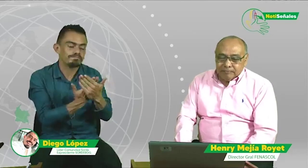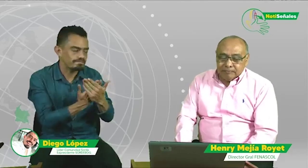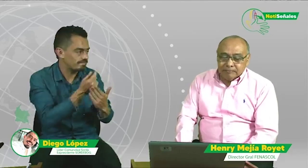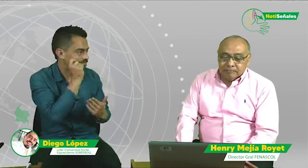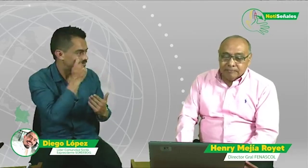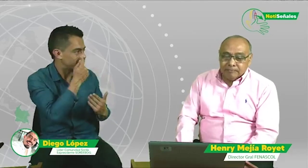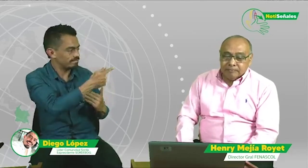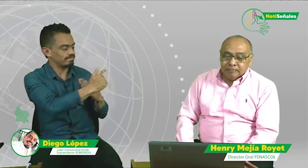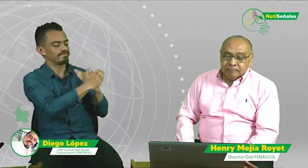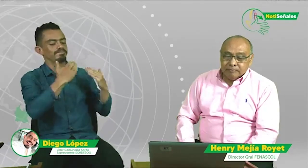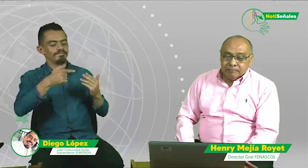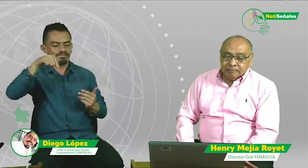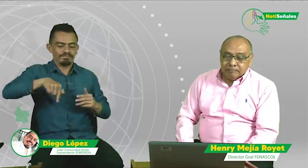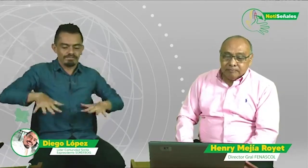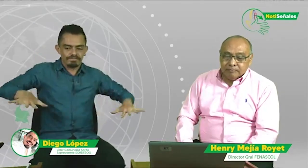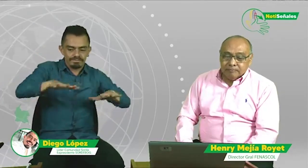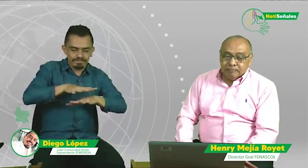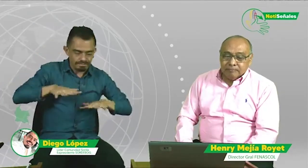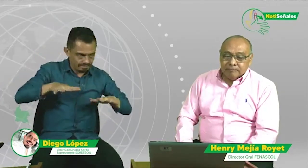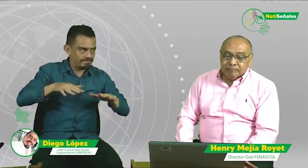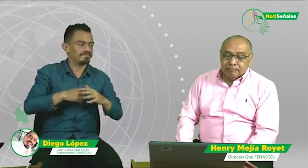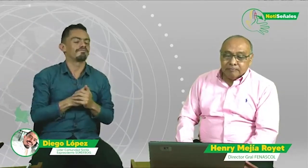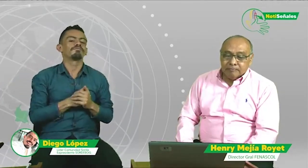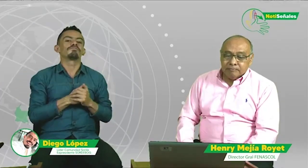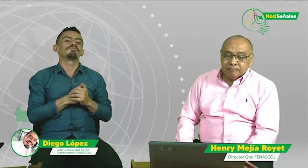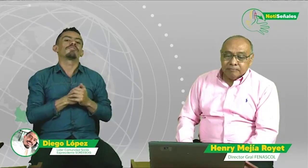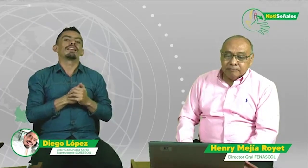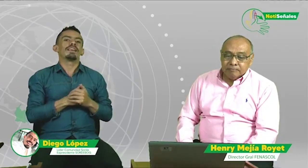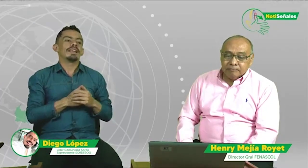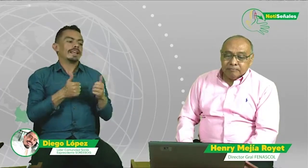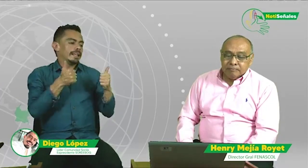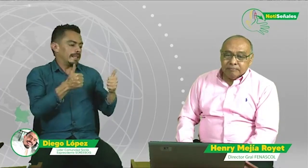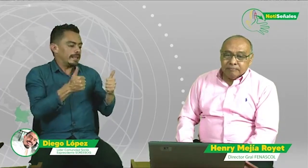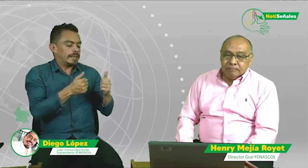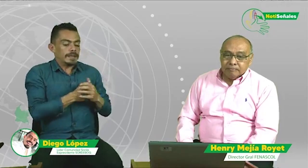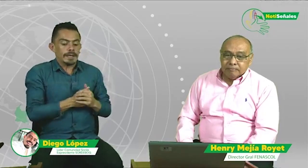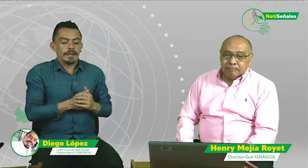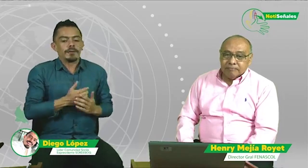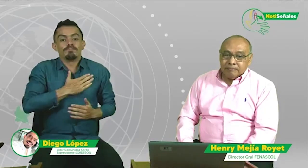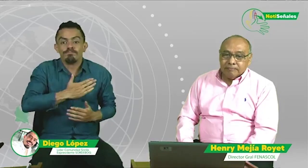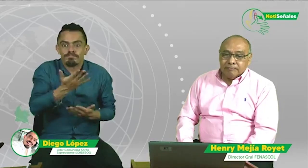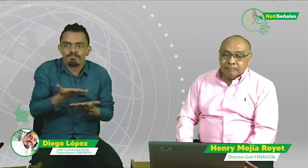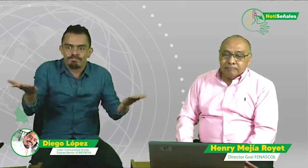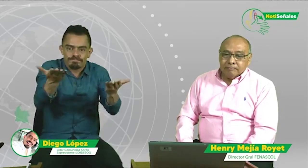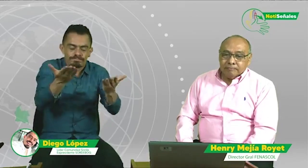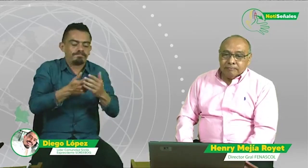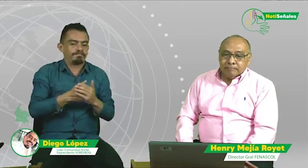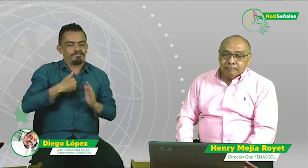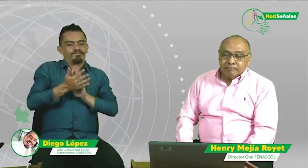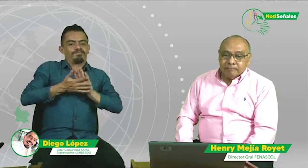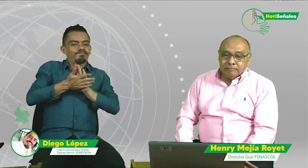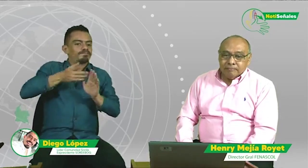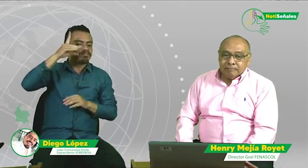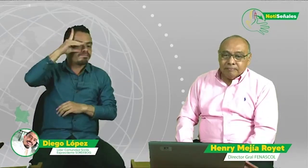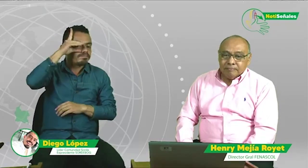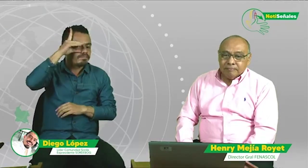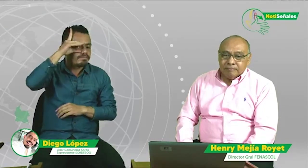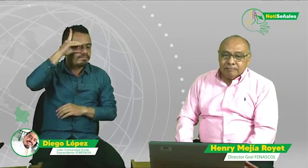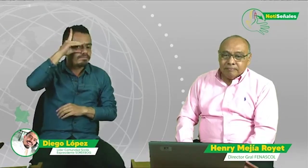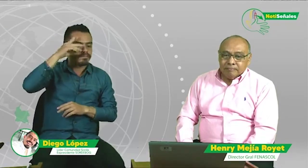Bueno, muchísimas gracias, Henry, por la invitación a acompañarnos en este espacio y pues también presentarme a